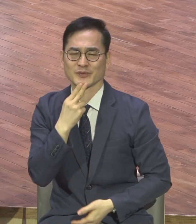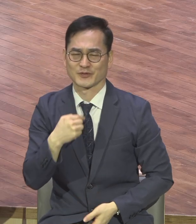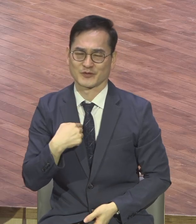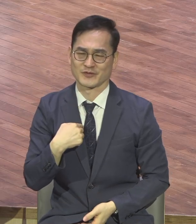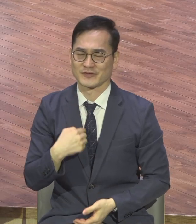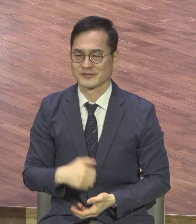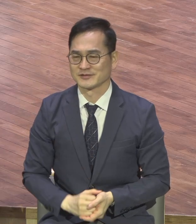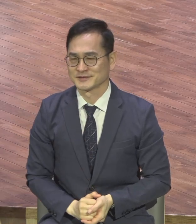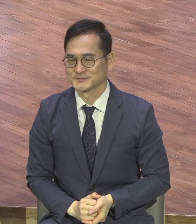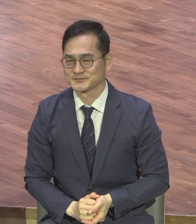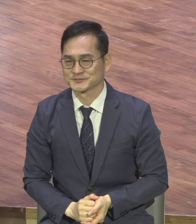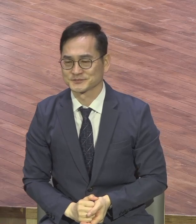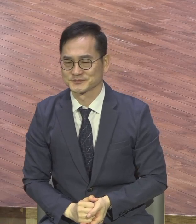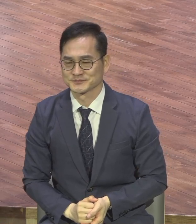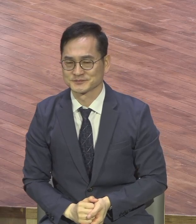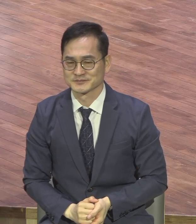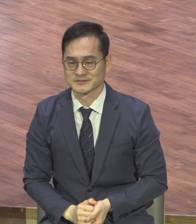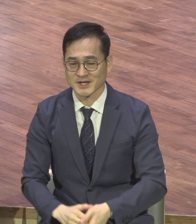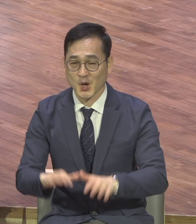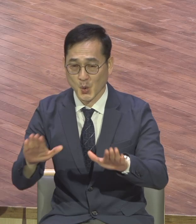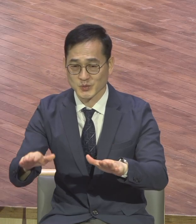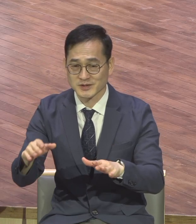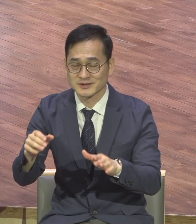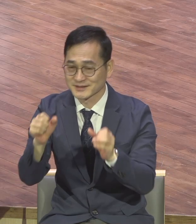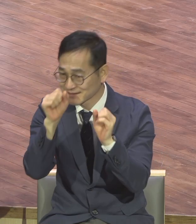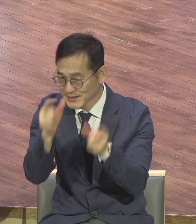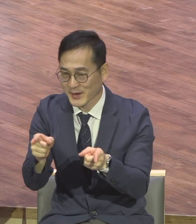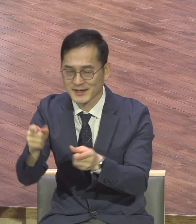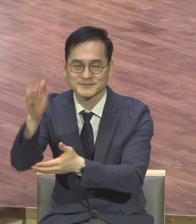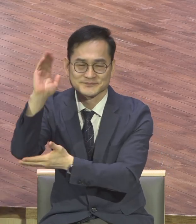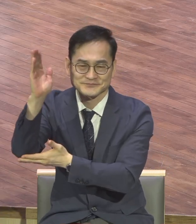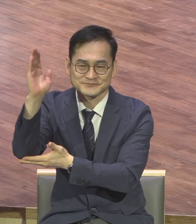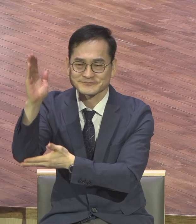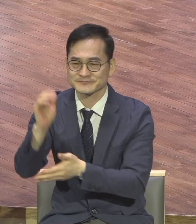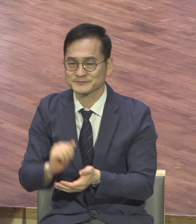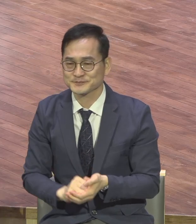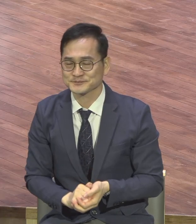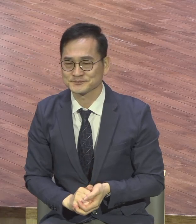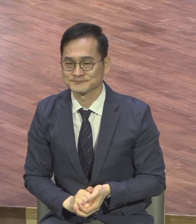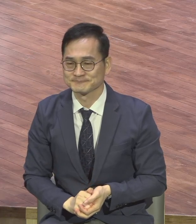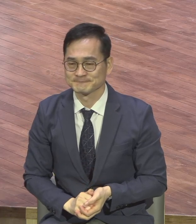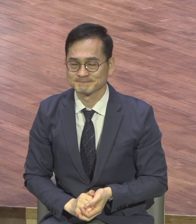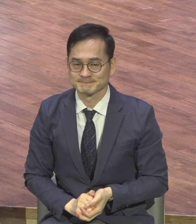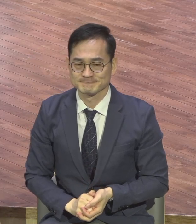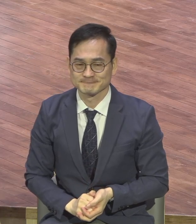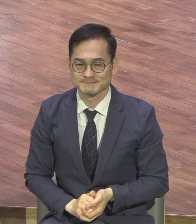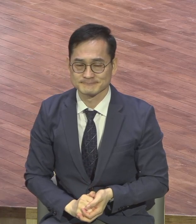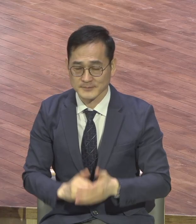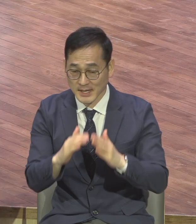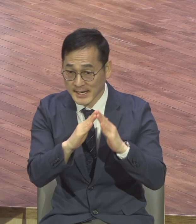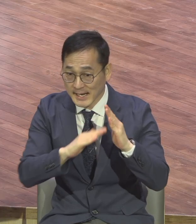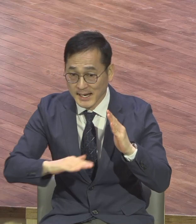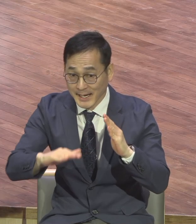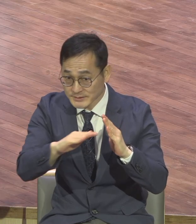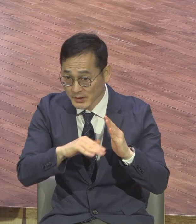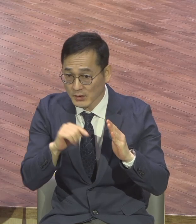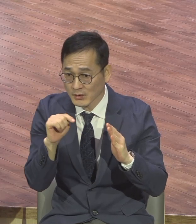잘 많이 못했어요. 이 가정의 이 중요성은 아무리 강조해도 지나치지